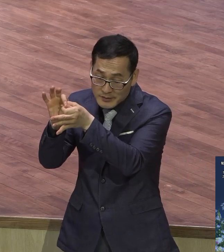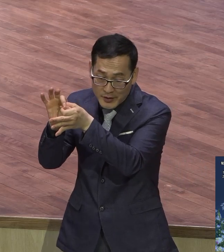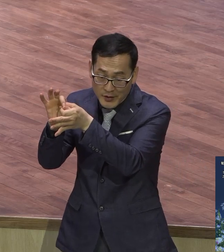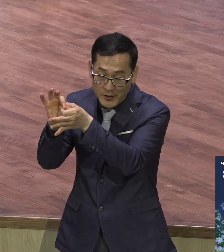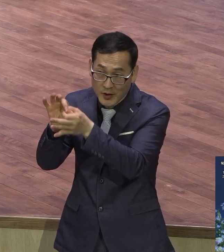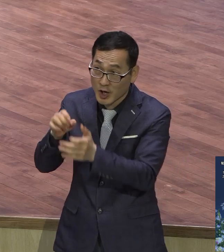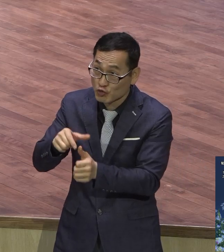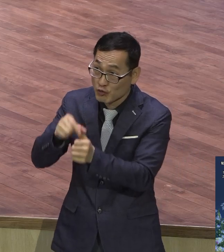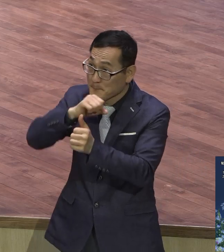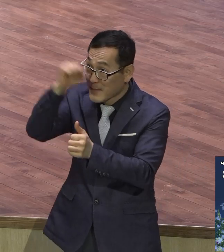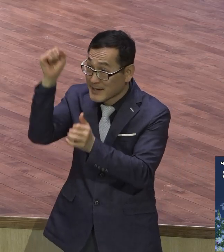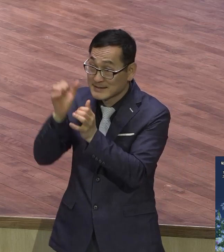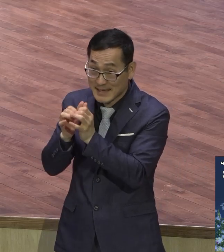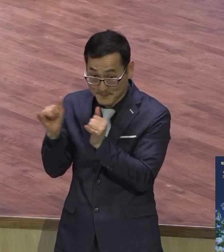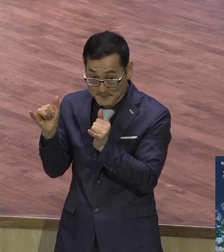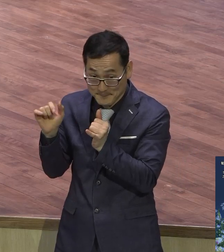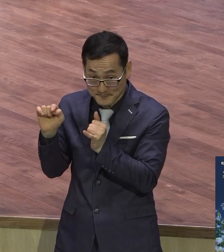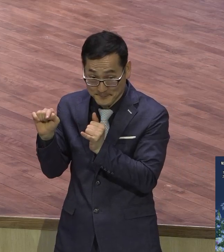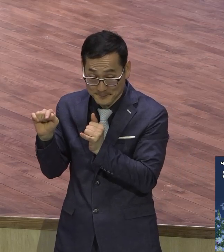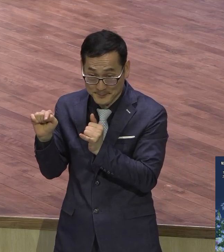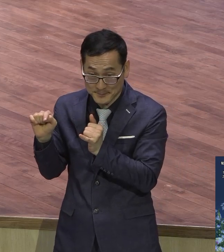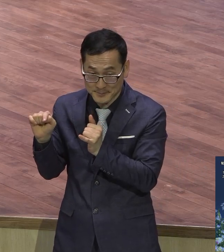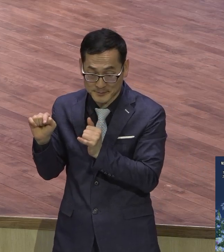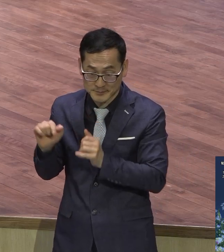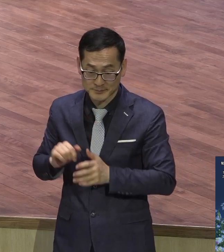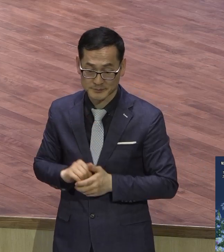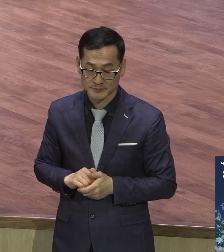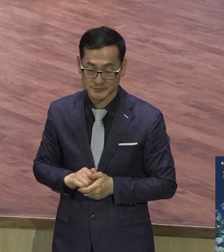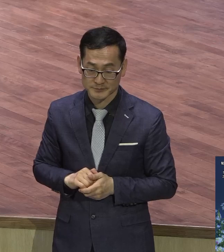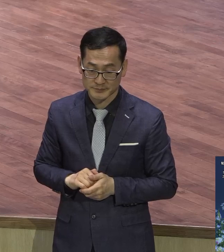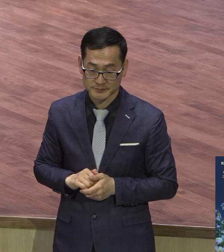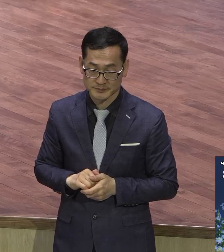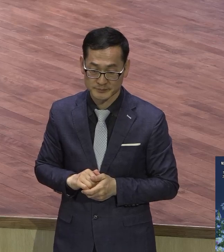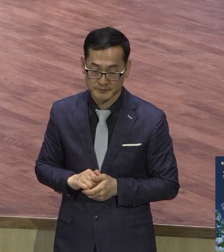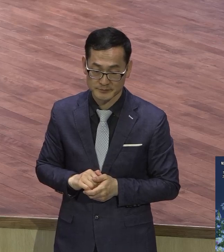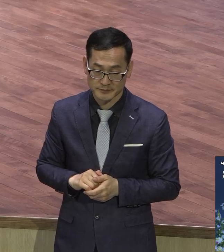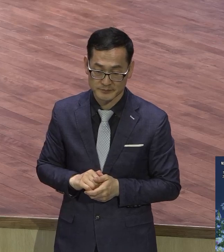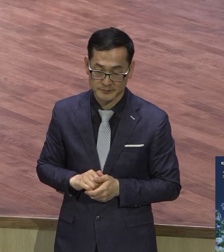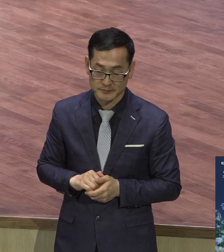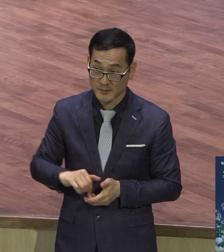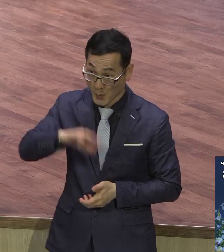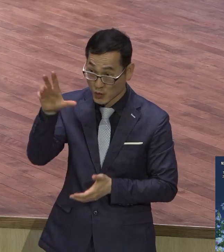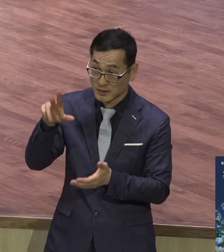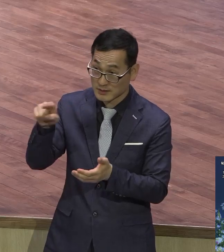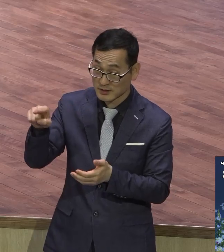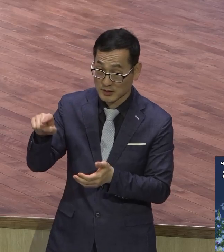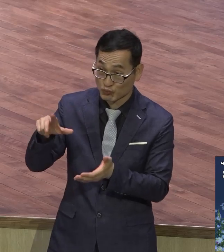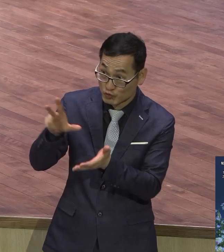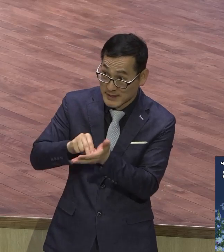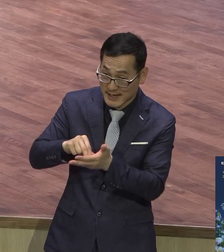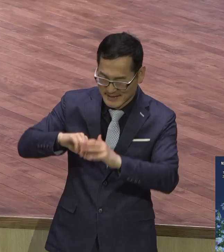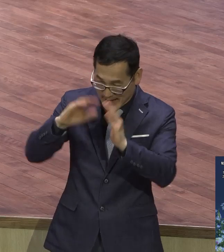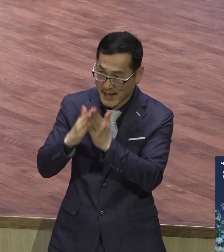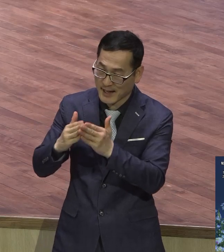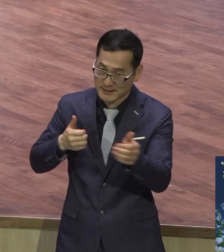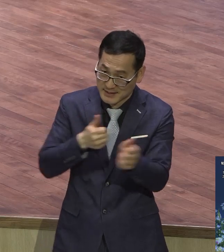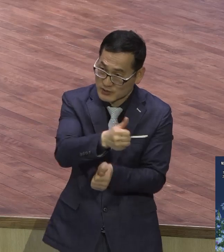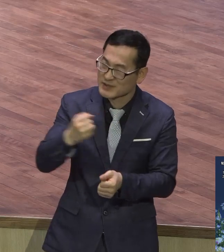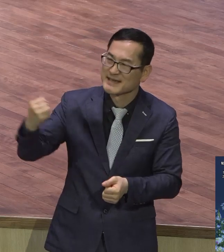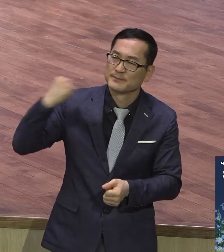구원받은 하나님 자녀에게 모든 문제, 사건, 다 넘어설 수 있는 힘을 주십니다. 그게 뭐냐?